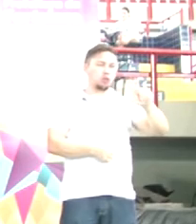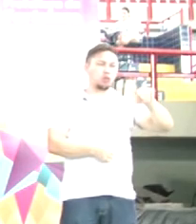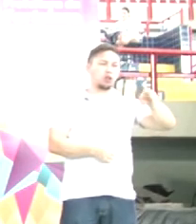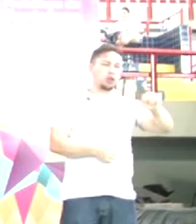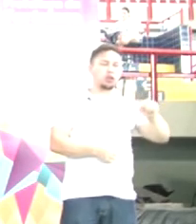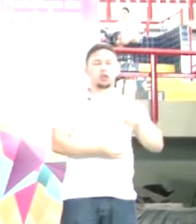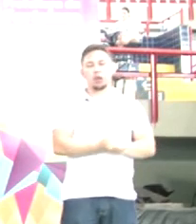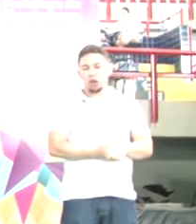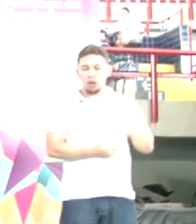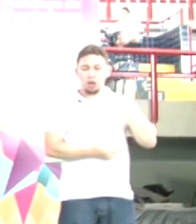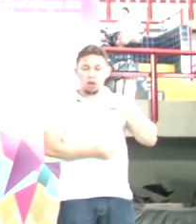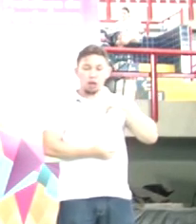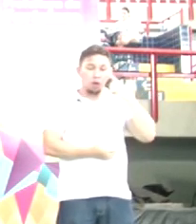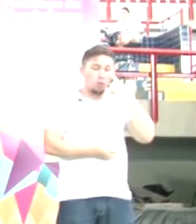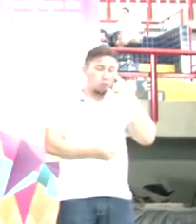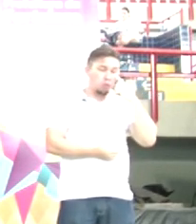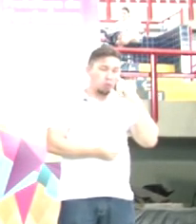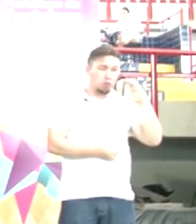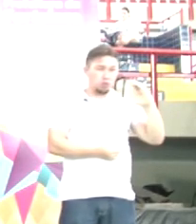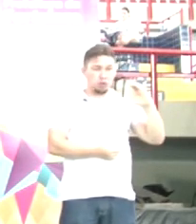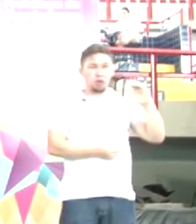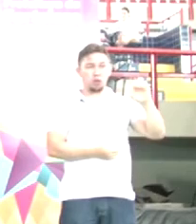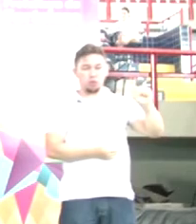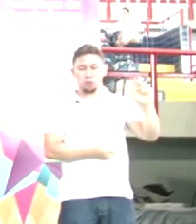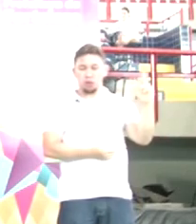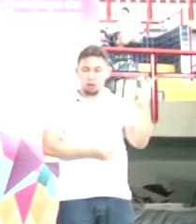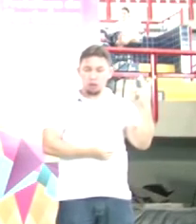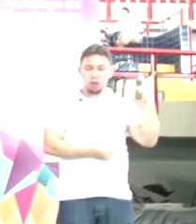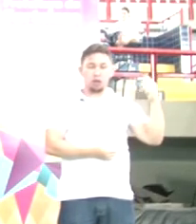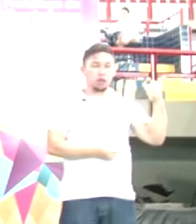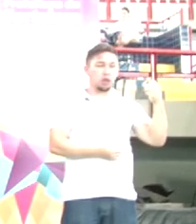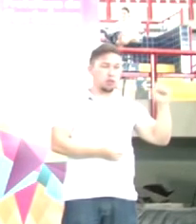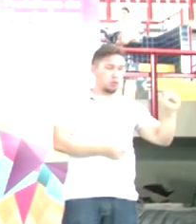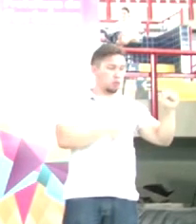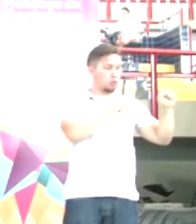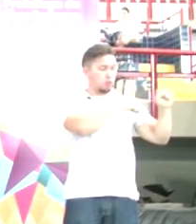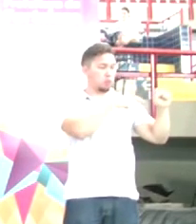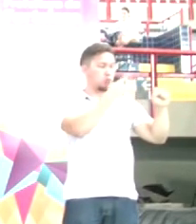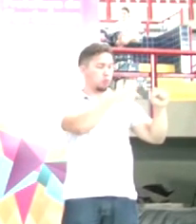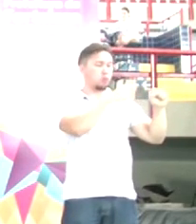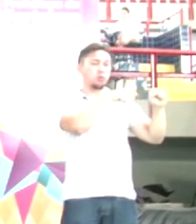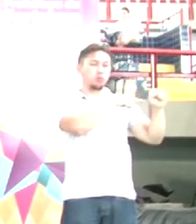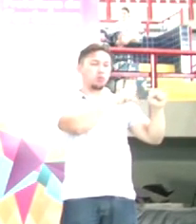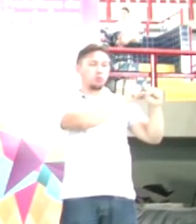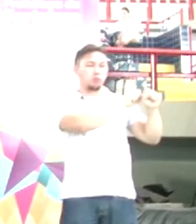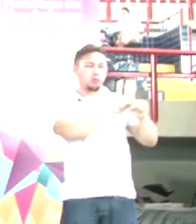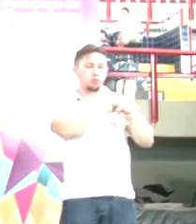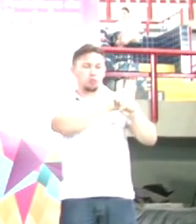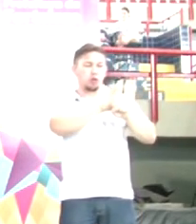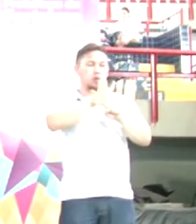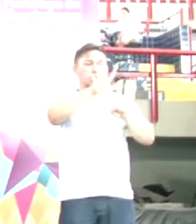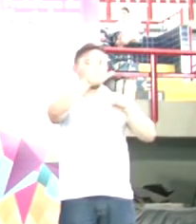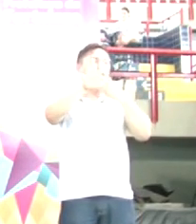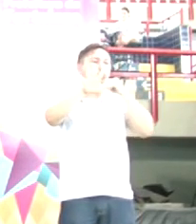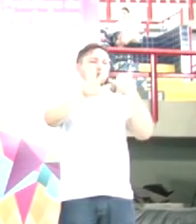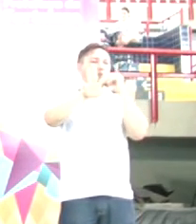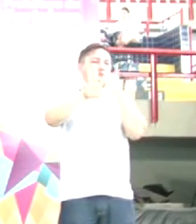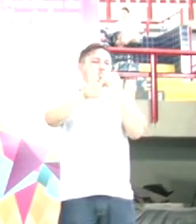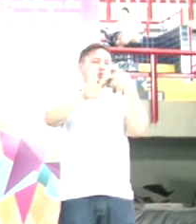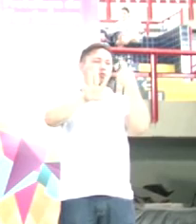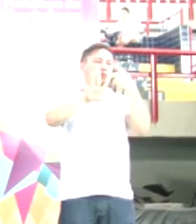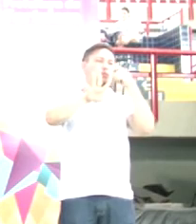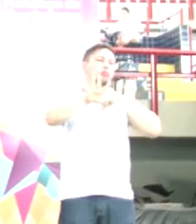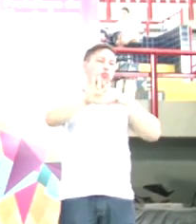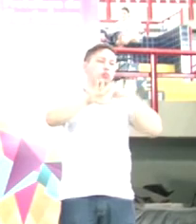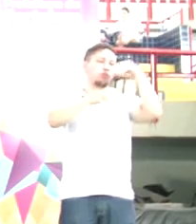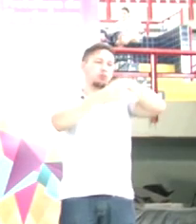C8H18. Por meio da combustão do octano, é possível a liberação de energia,